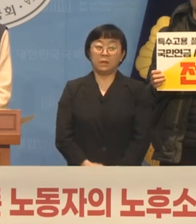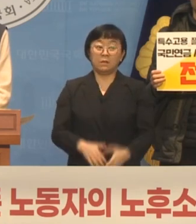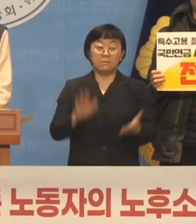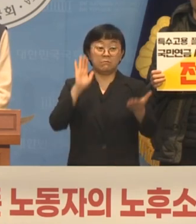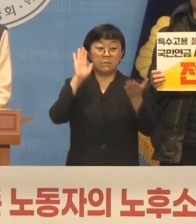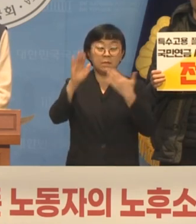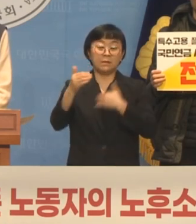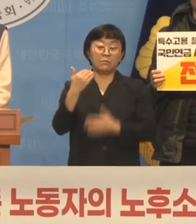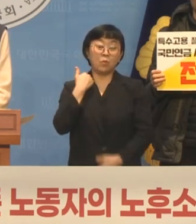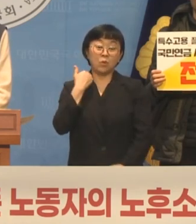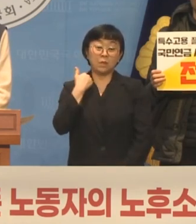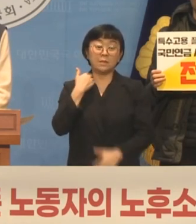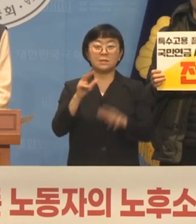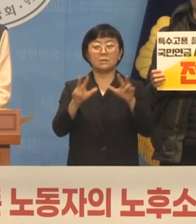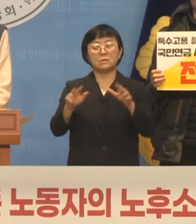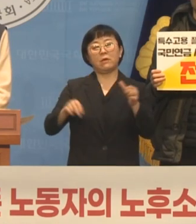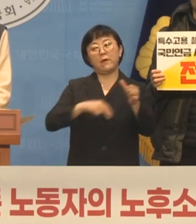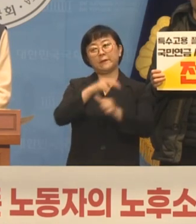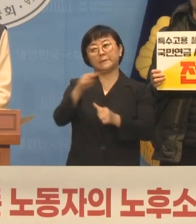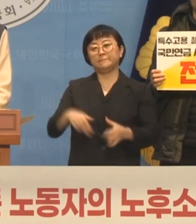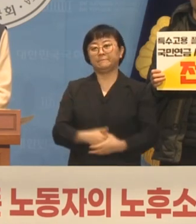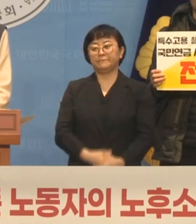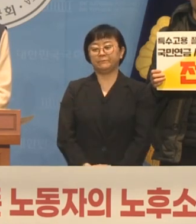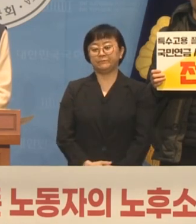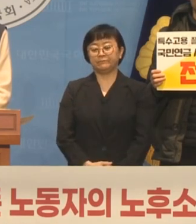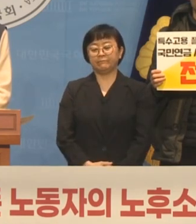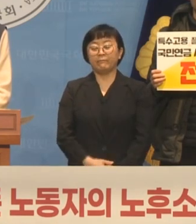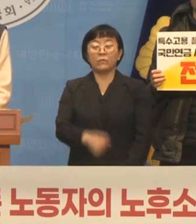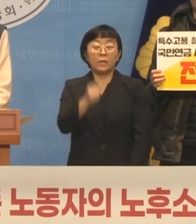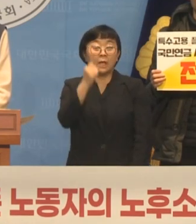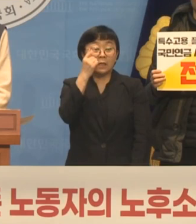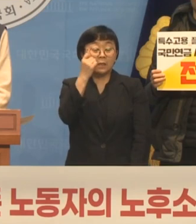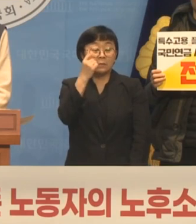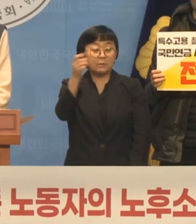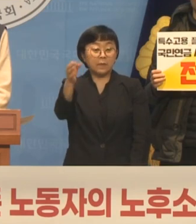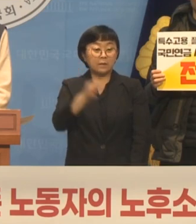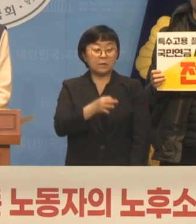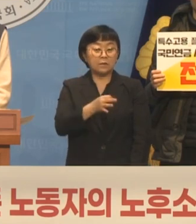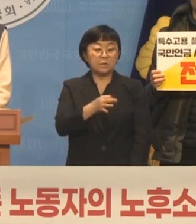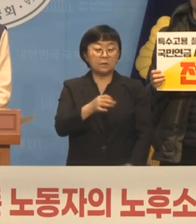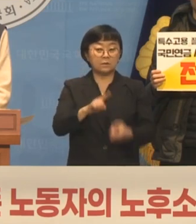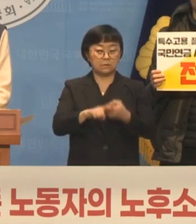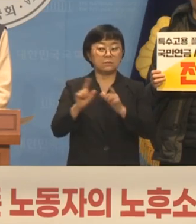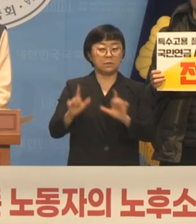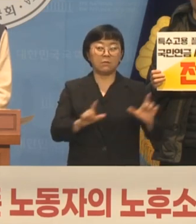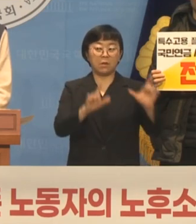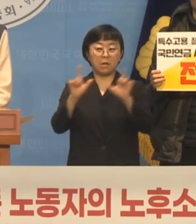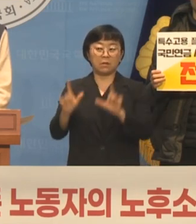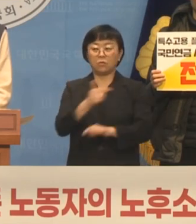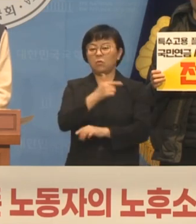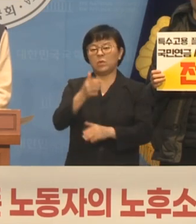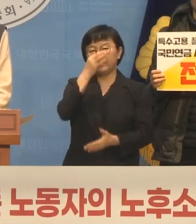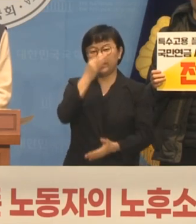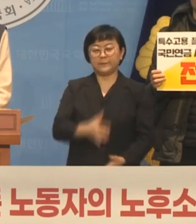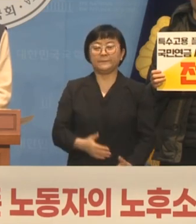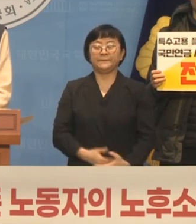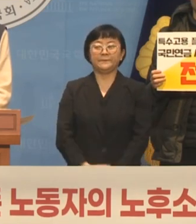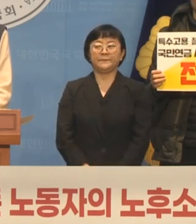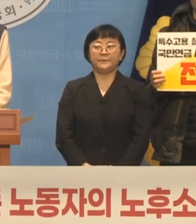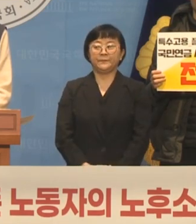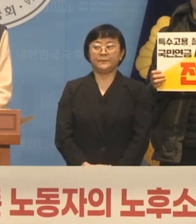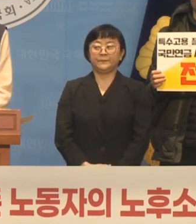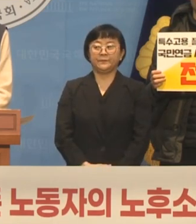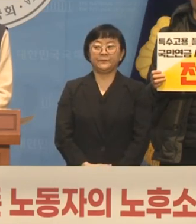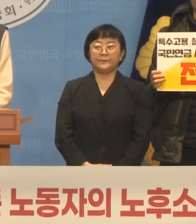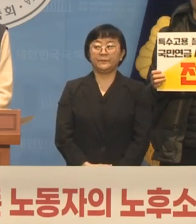미래가 보이지 않는 것이 지금의 현실입니다. 한 달 한 달 받는 수수료로 지금 생활하는데도 너무나 힘들기 때문입니다.